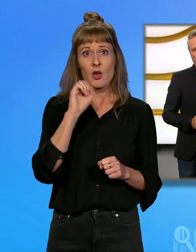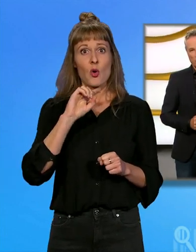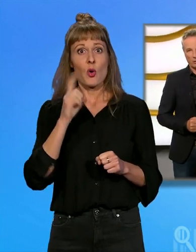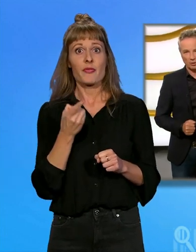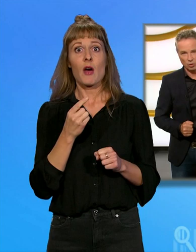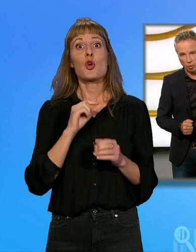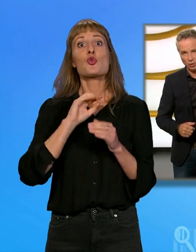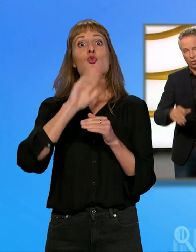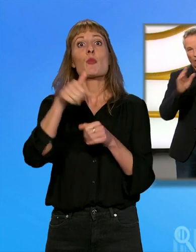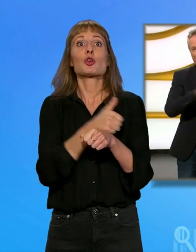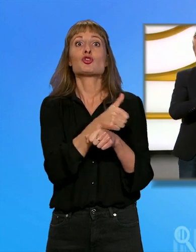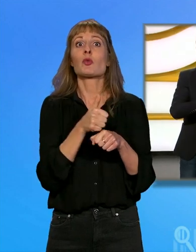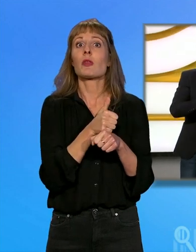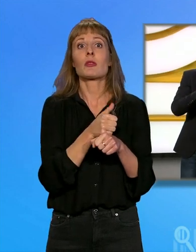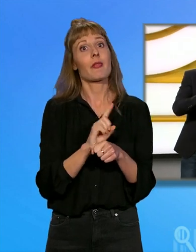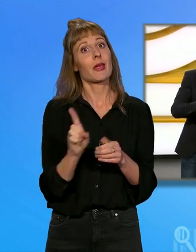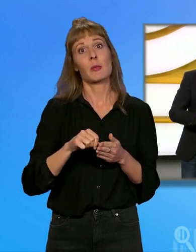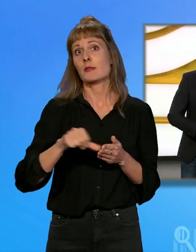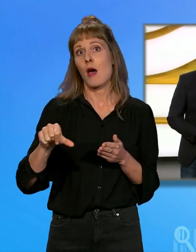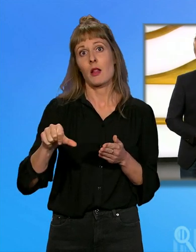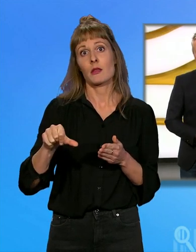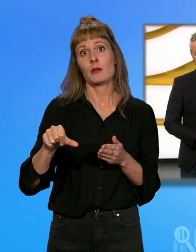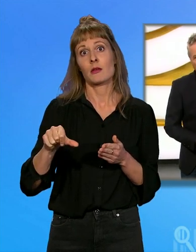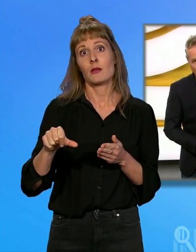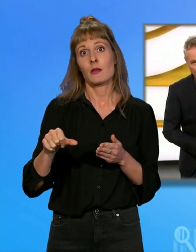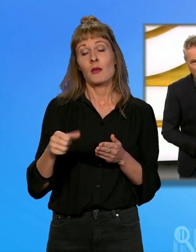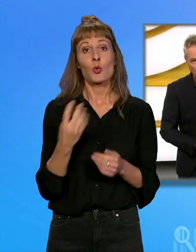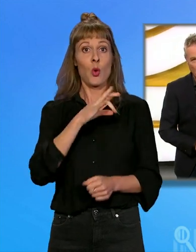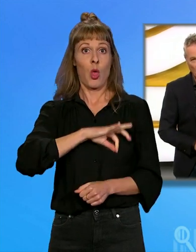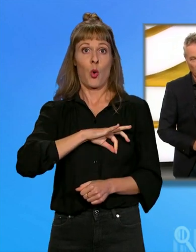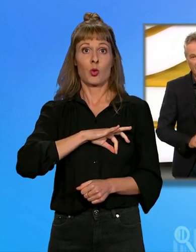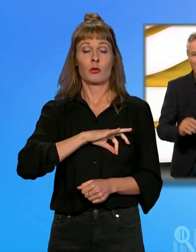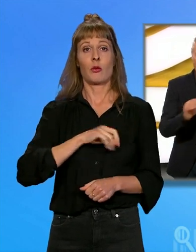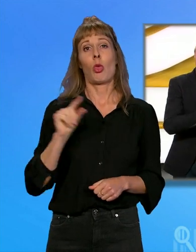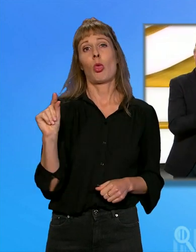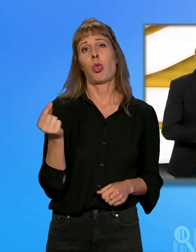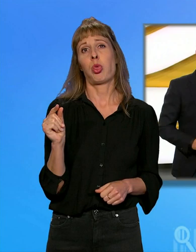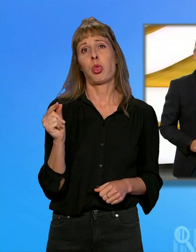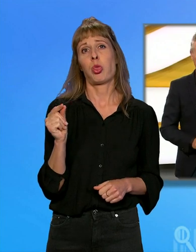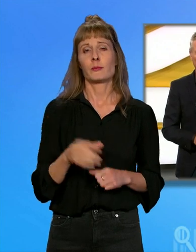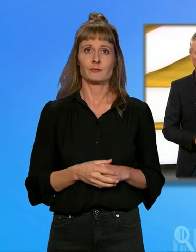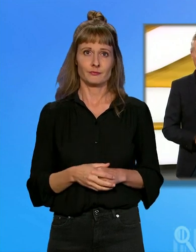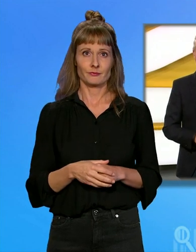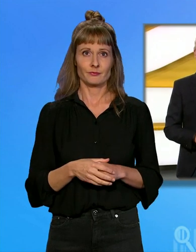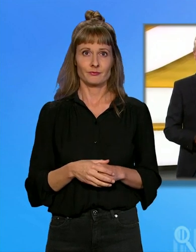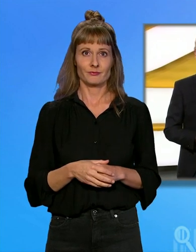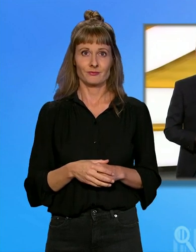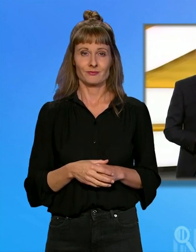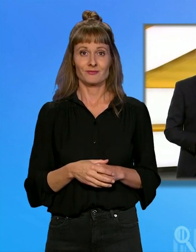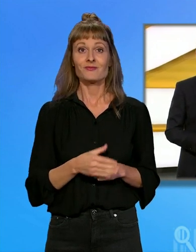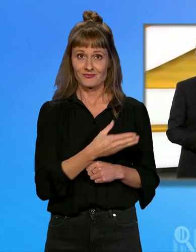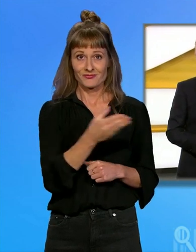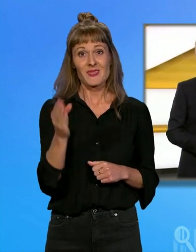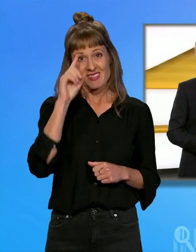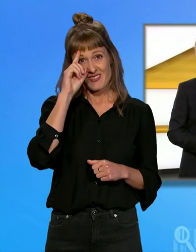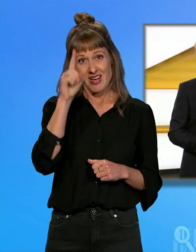unbezahlte Überstunden. Und all das bei einem, ich sage mal Vorsicht, bescheidenen Lohn. Wir haben, ihr wisst es, meine Damen und Herren, mehr als ein ist das bei